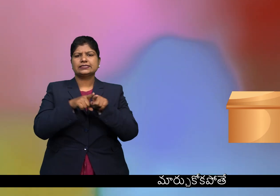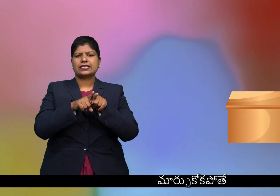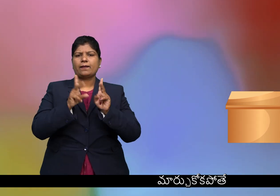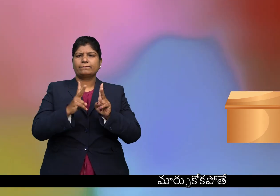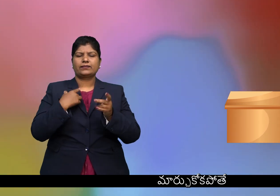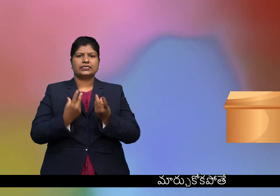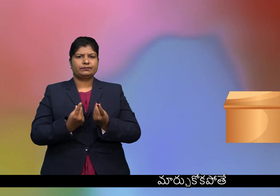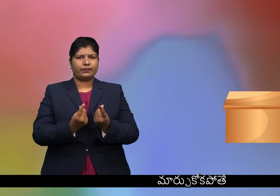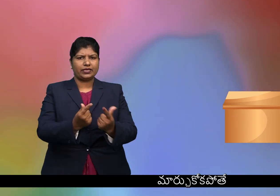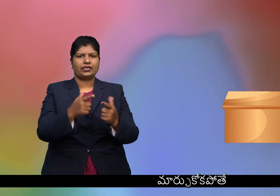మార్చుకోకపోతే